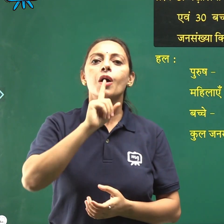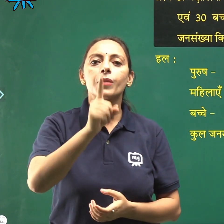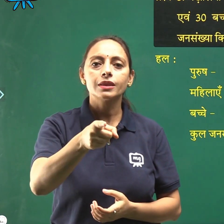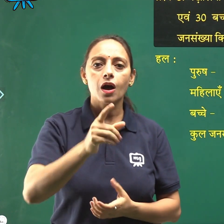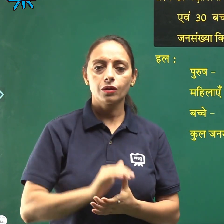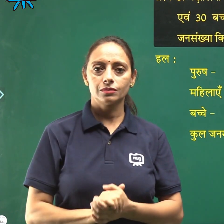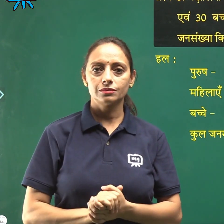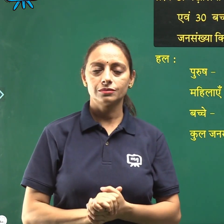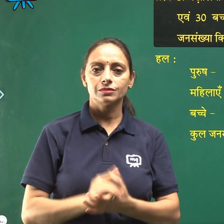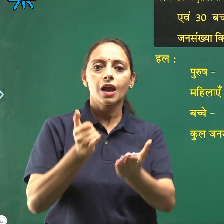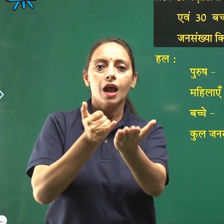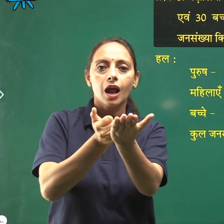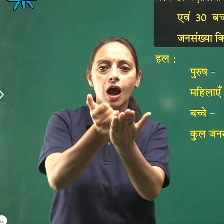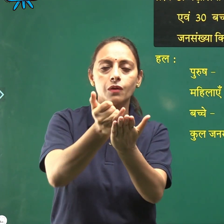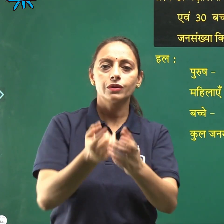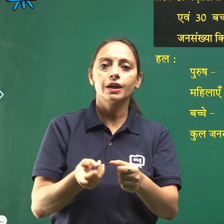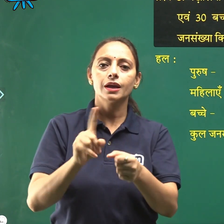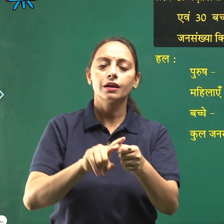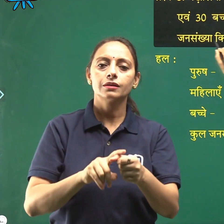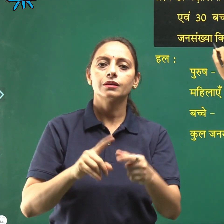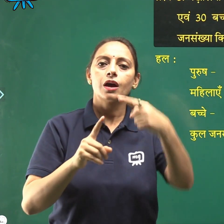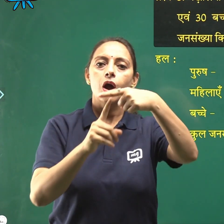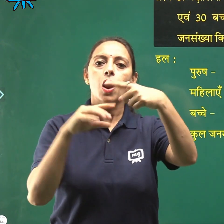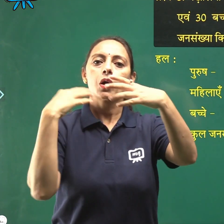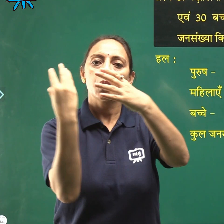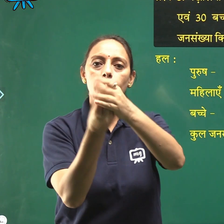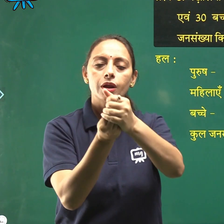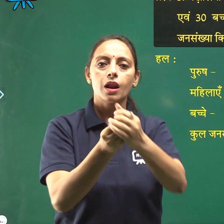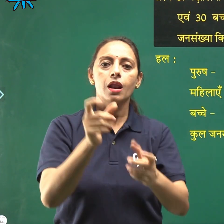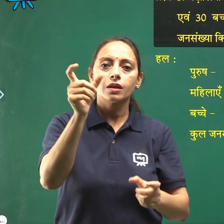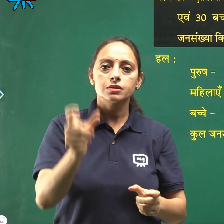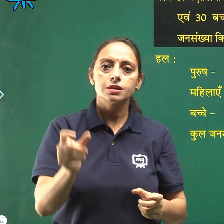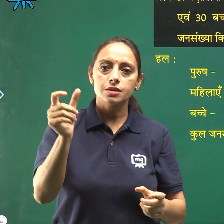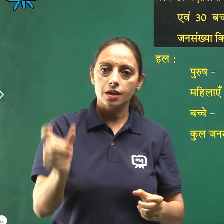बताओ गांव की कुल जनसंख्या